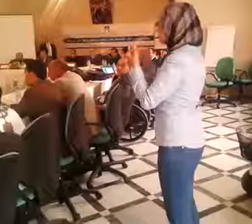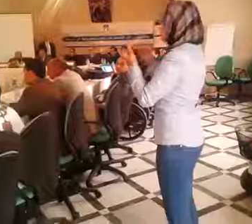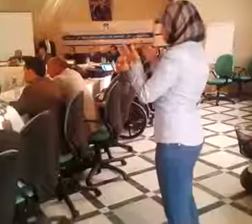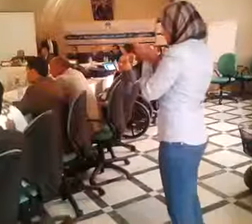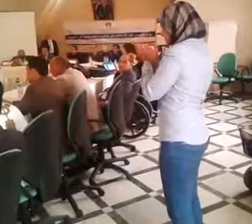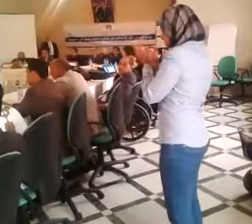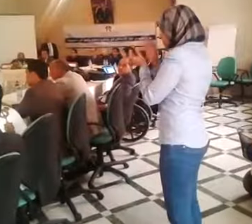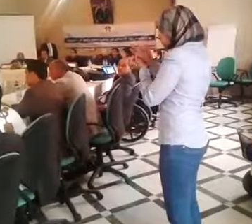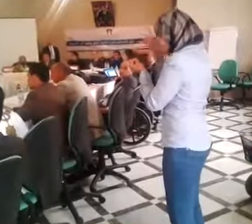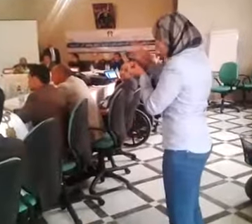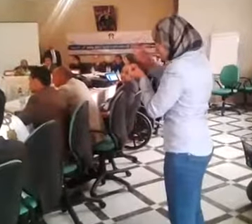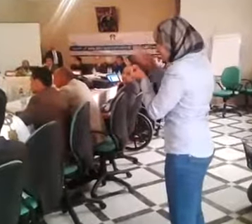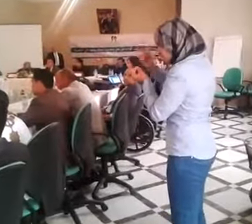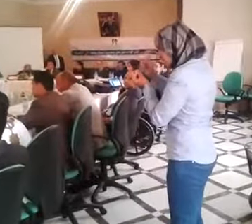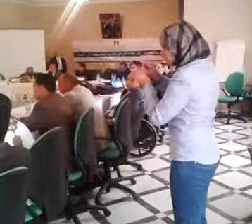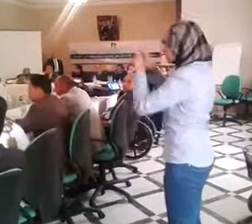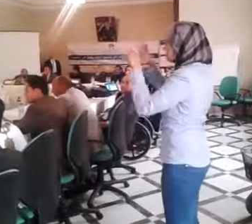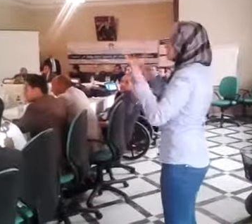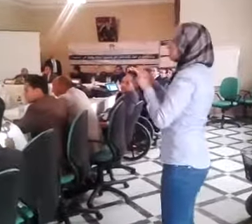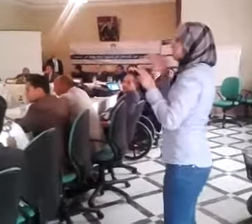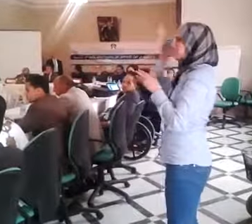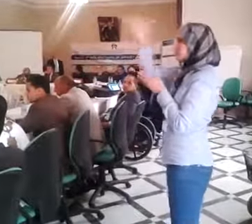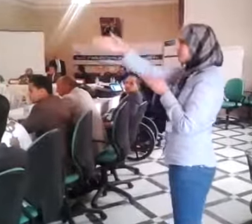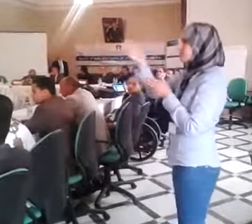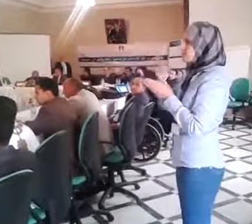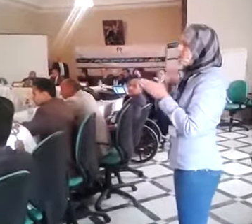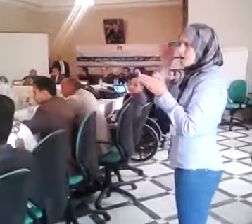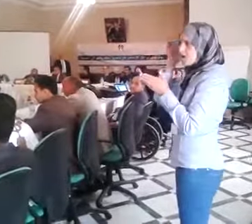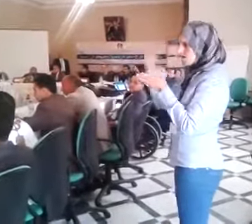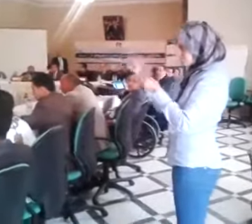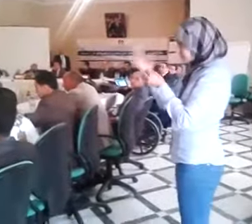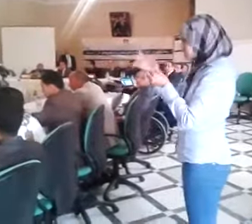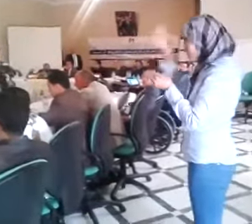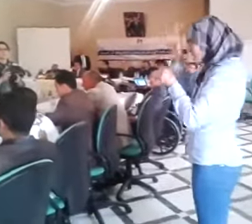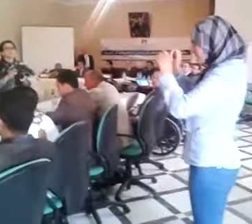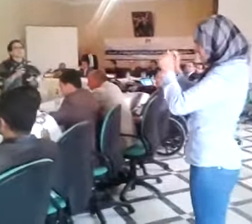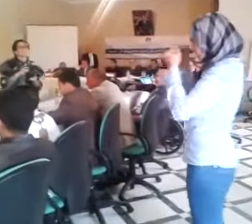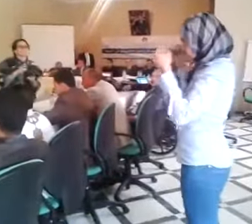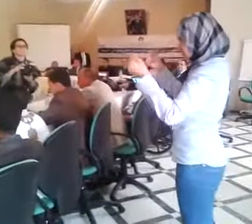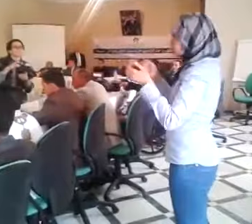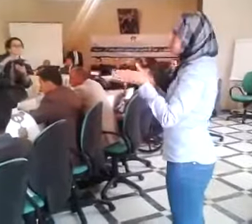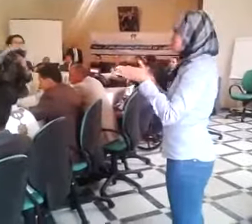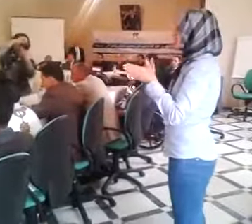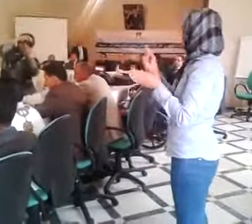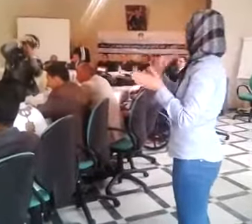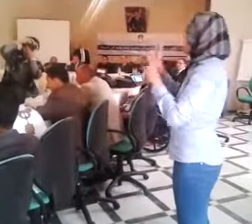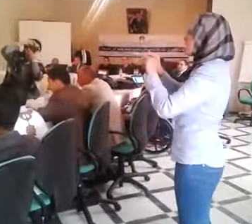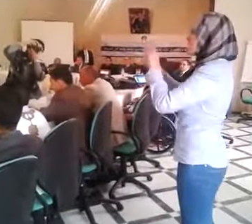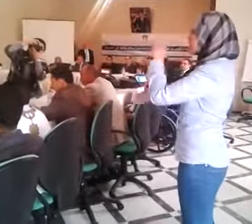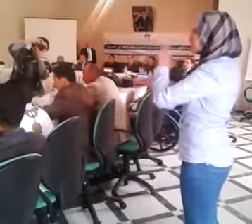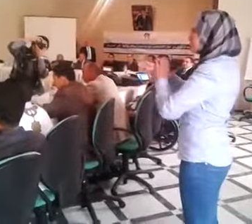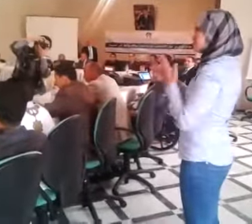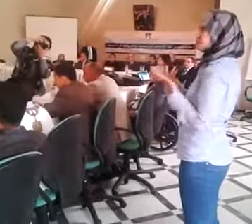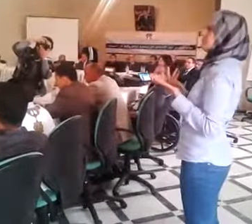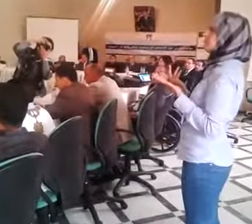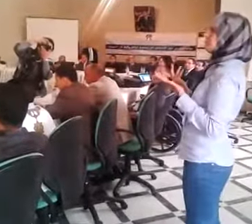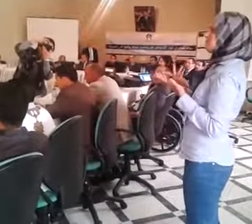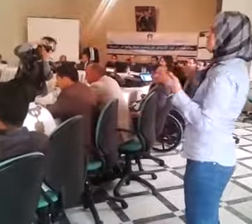حقا كي يعملون واحد واقع يدريش وكيف يفرضون عليهم كثير من الأحيان